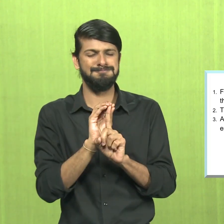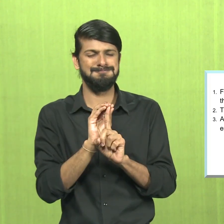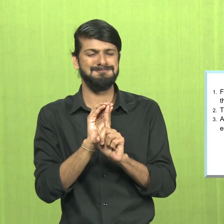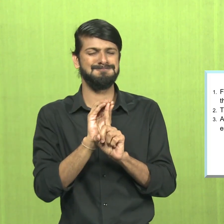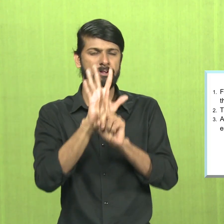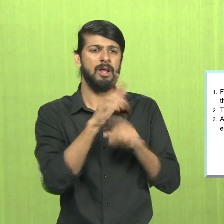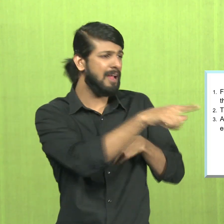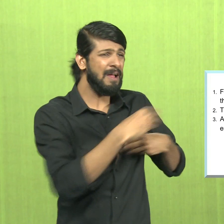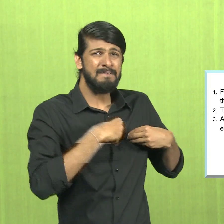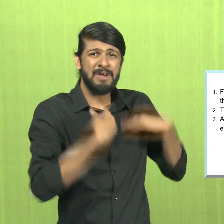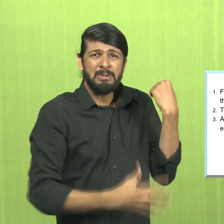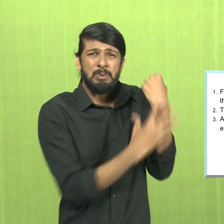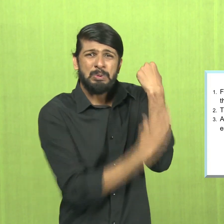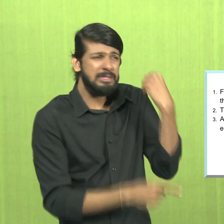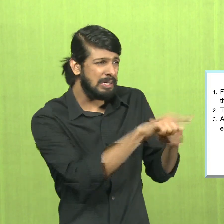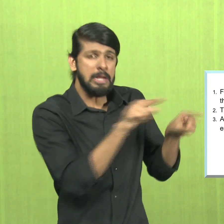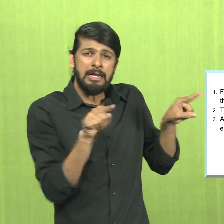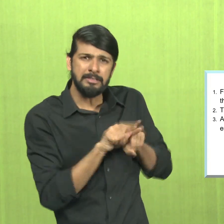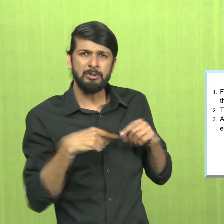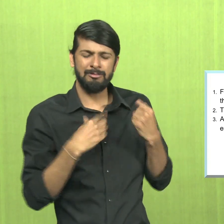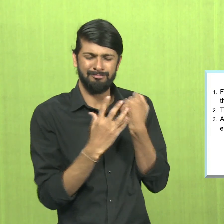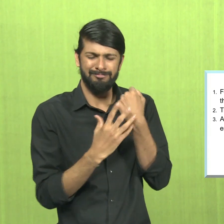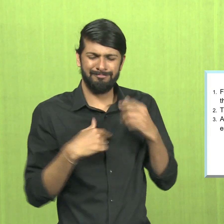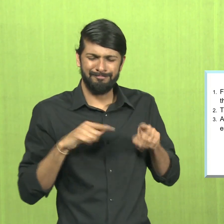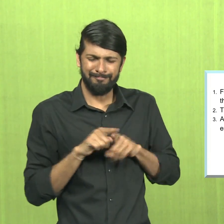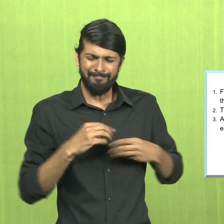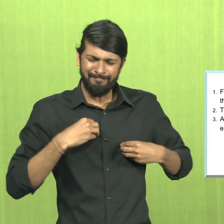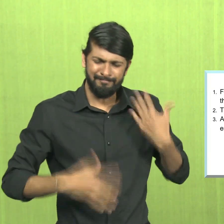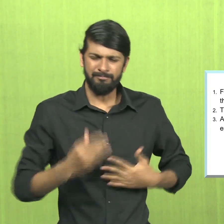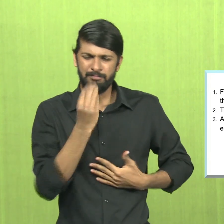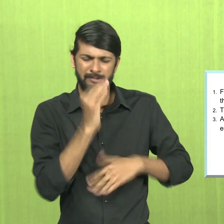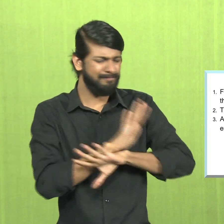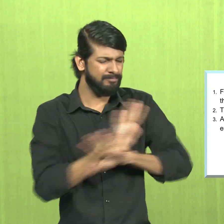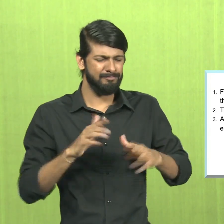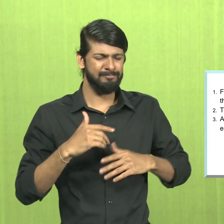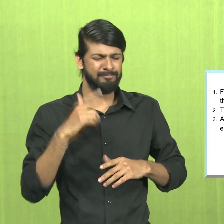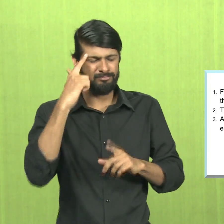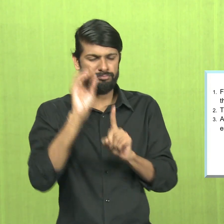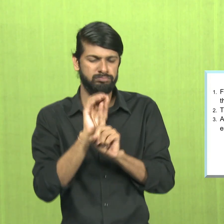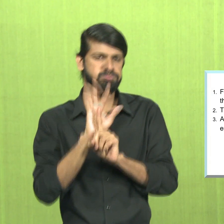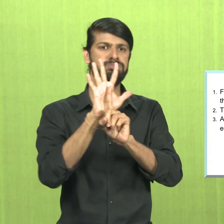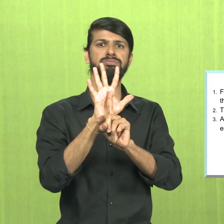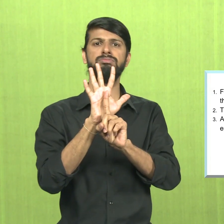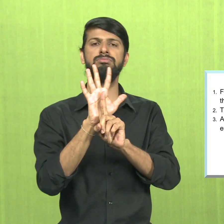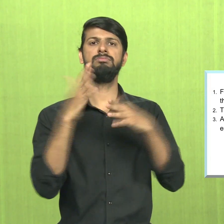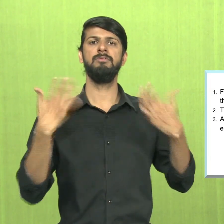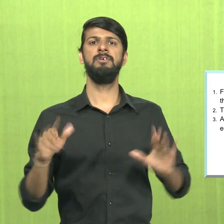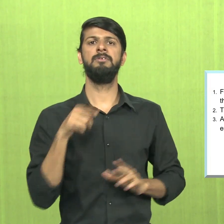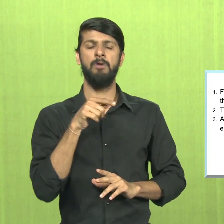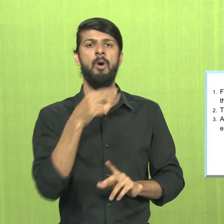ए कुछ देर नॉरमल लाइफ टू बोंड पथ आफ स्पिरिचुअल